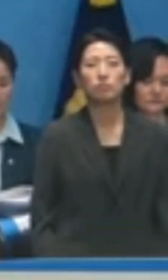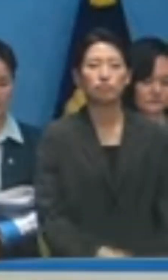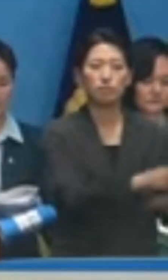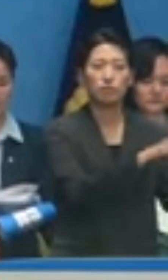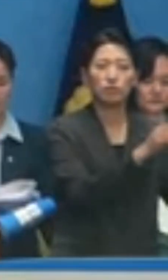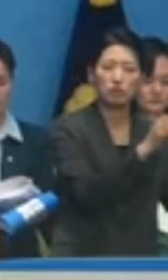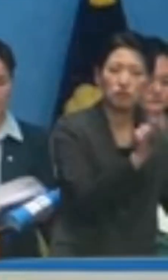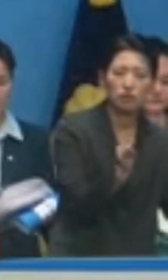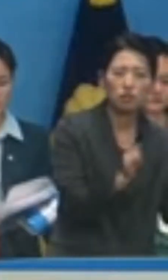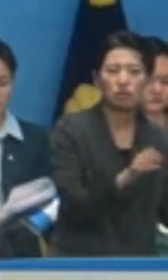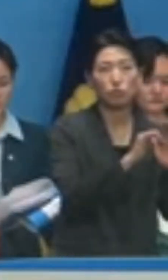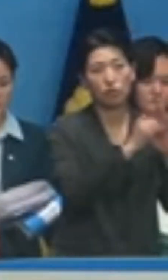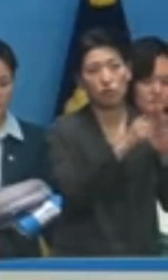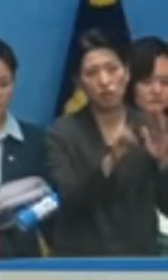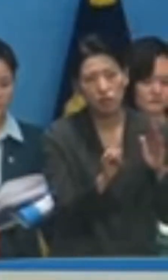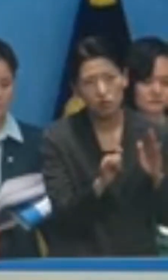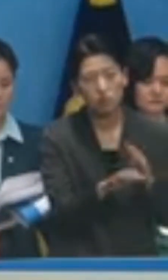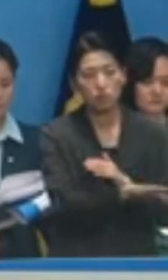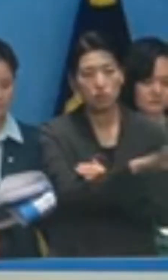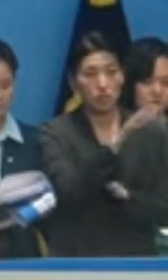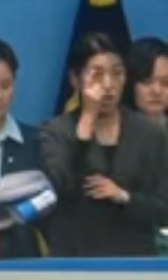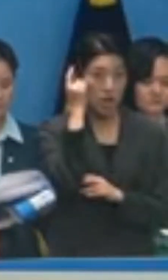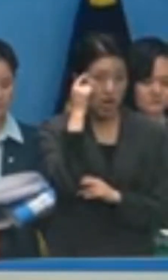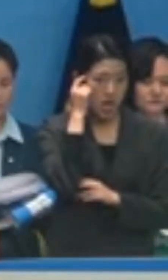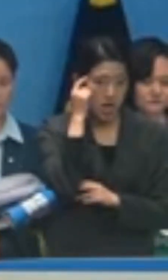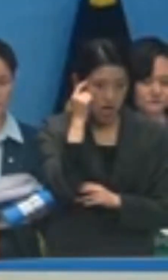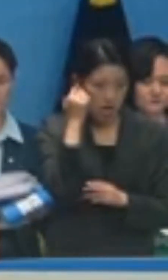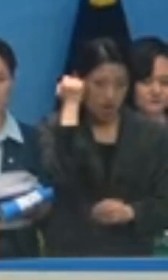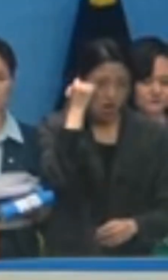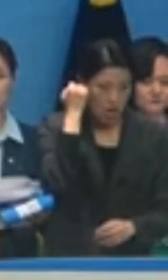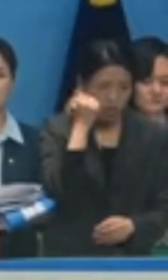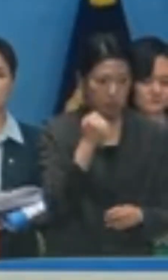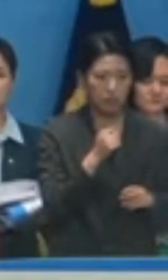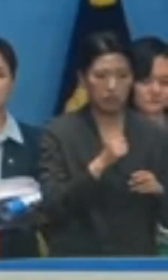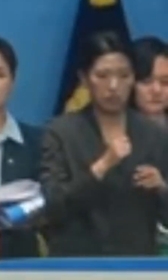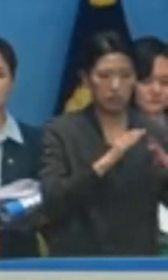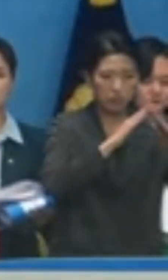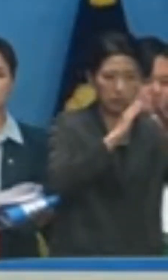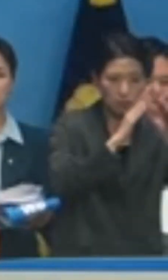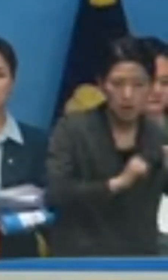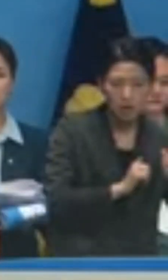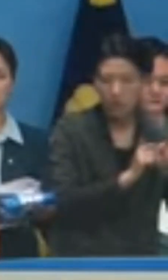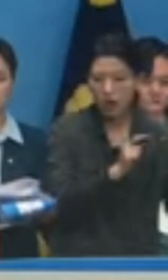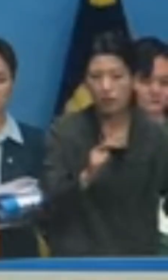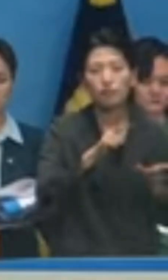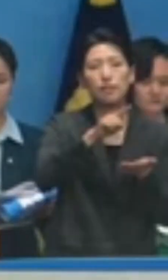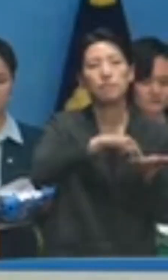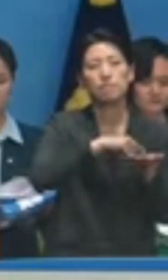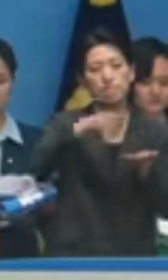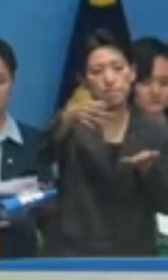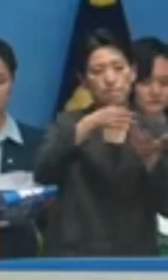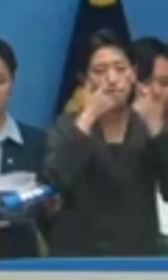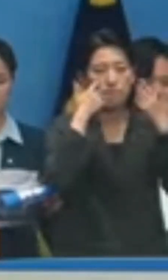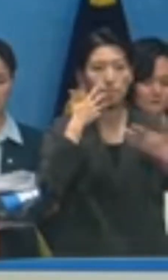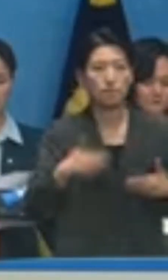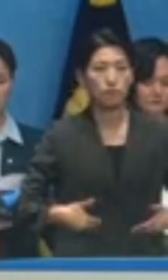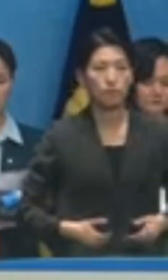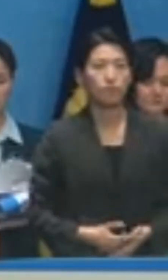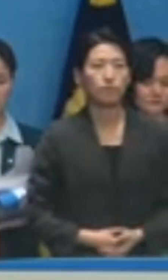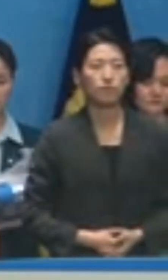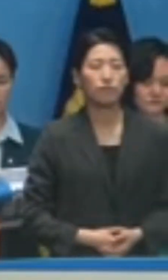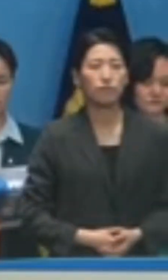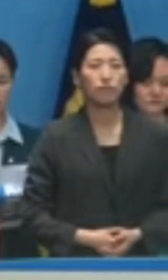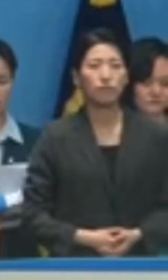유가족, 피해자들에 대한 정신적, 물질적 보상이 충분히 이루어져야 합니다. 끝으로 광명구치로는